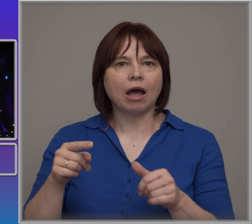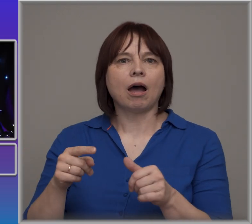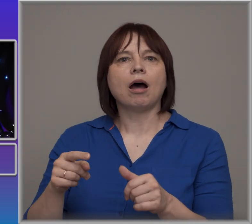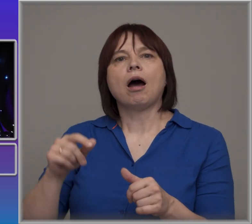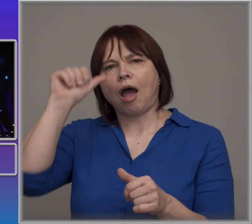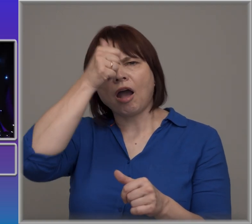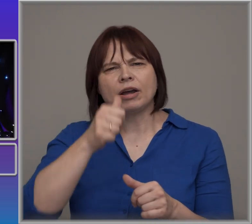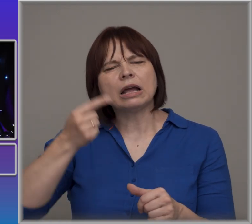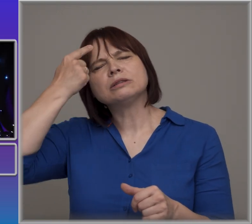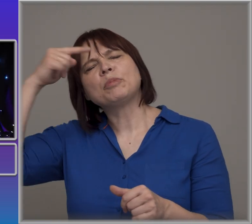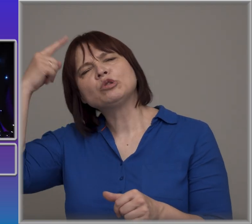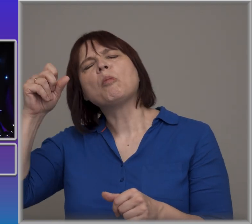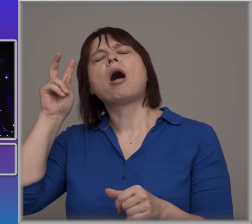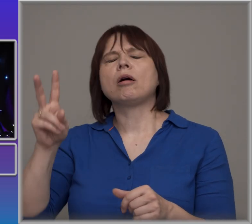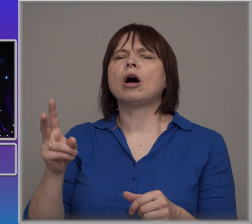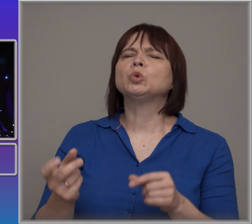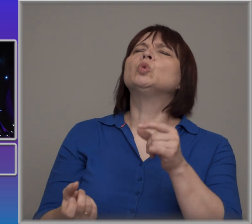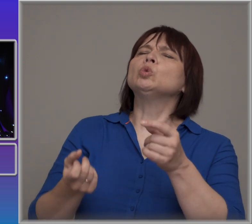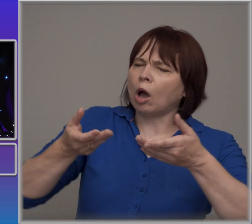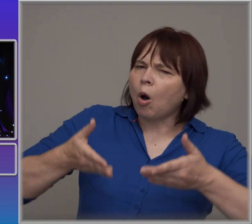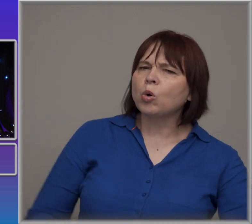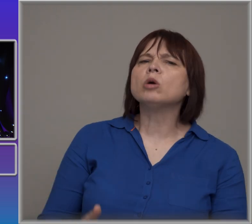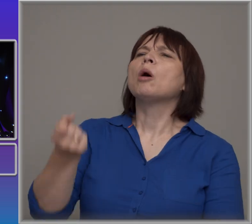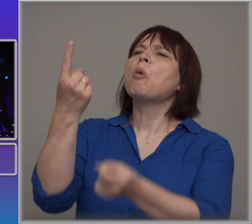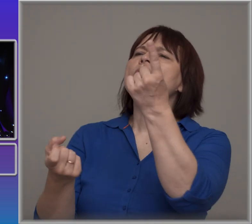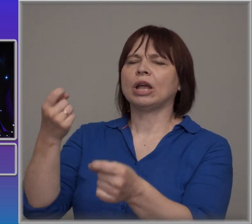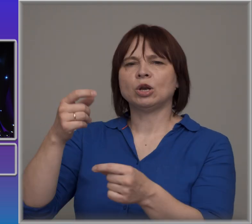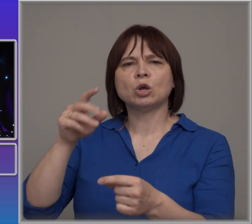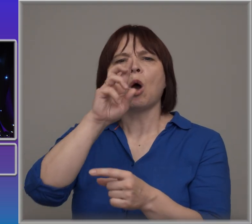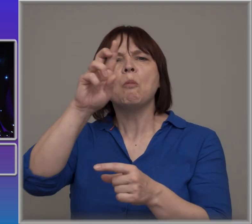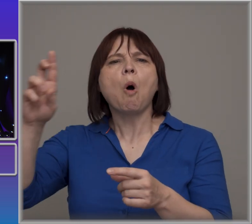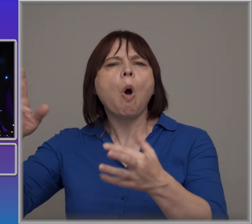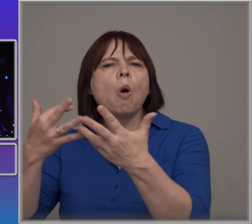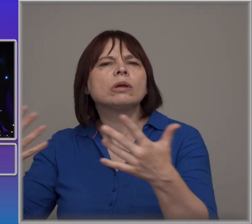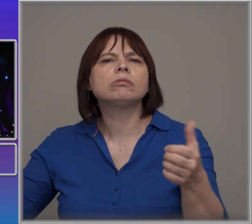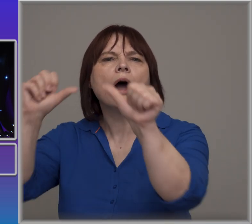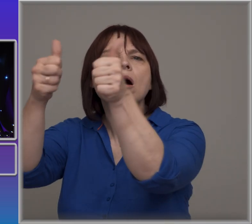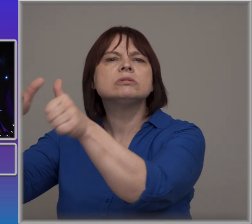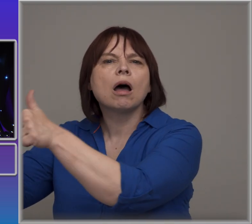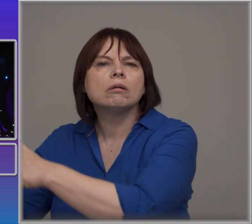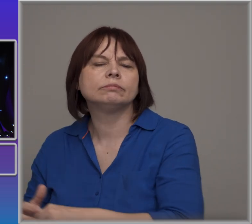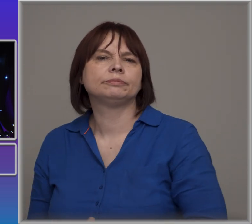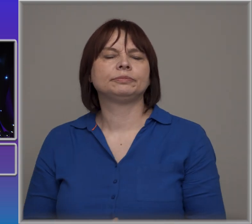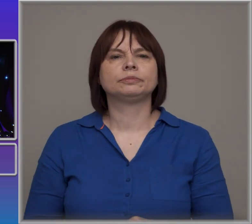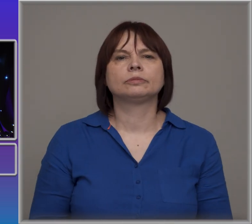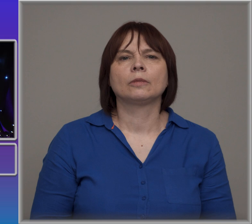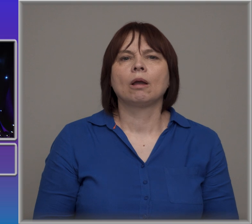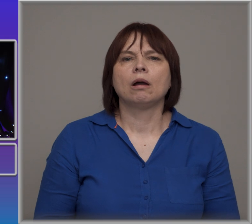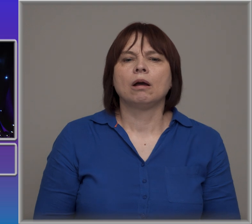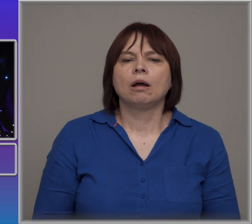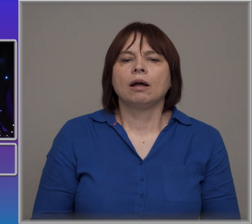Обычно люди были сотворены для того, чтобы трудиться на богов, ублажать богов, приносить им какую-то